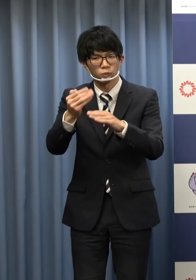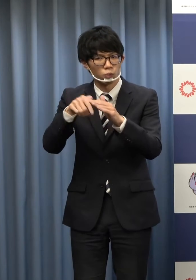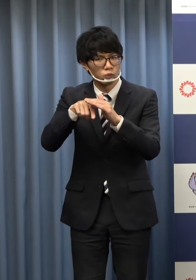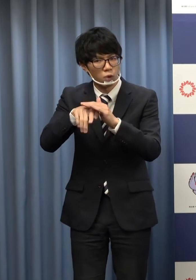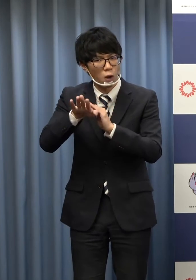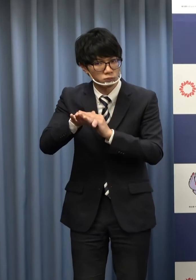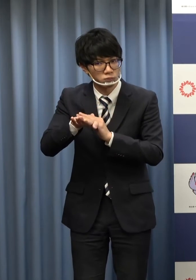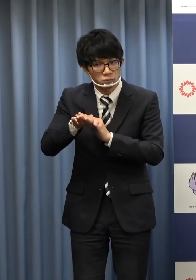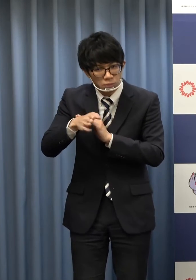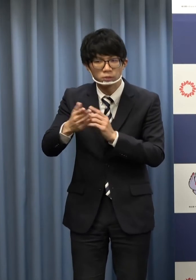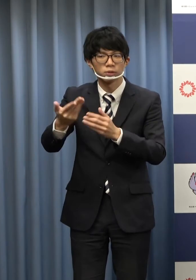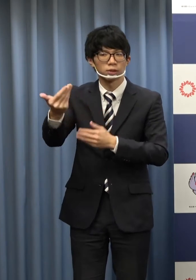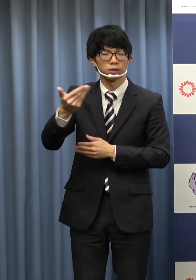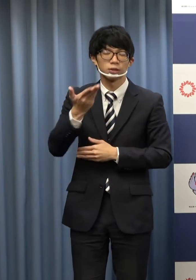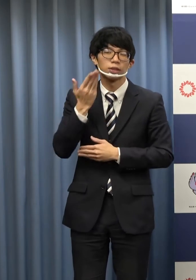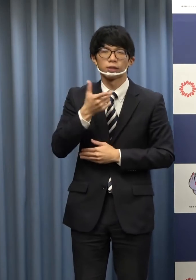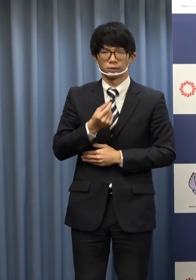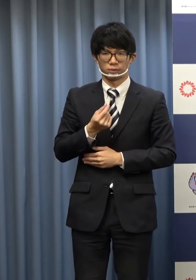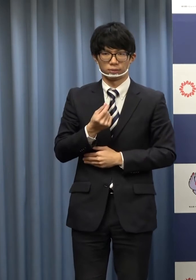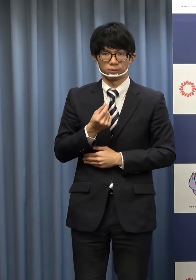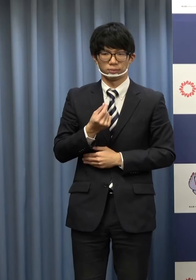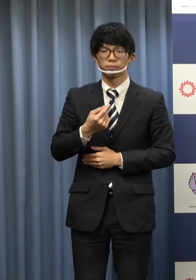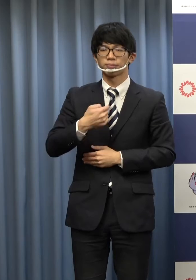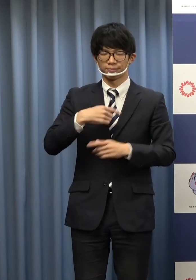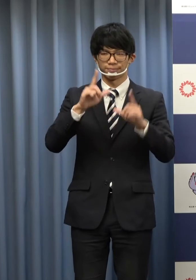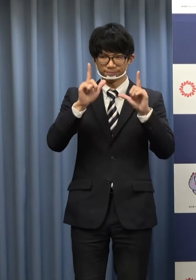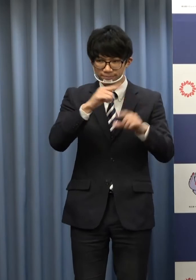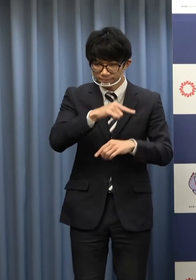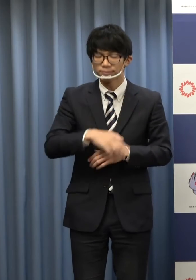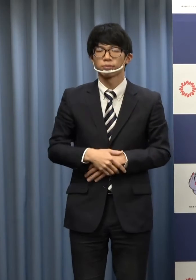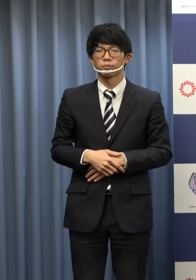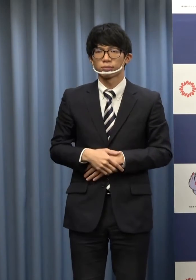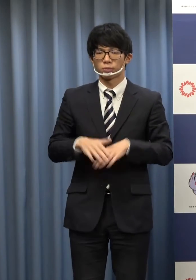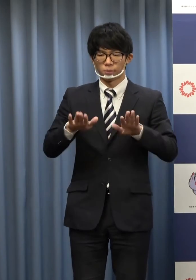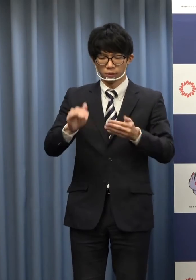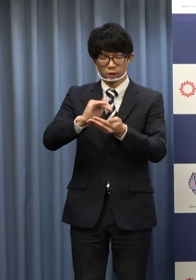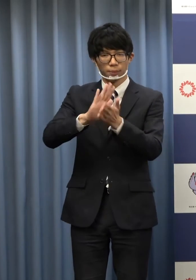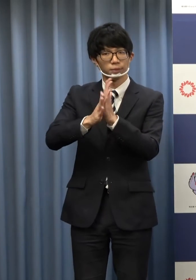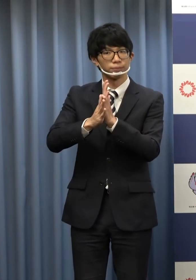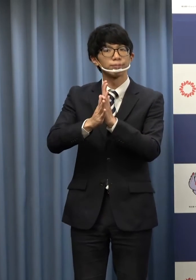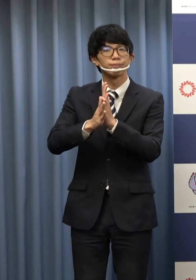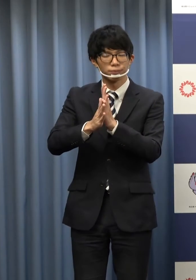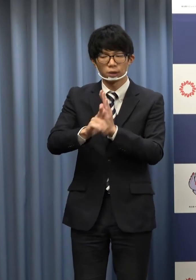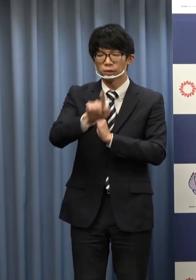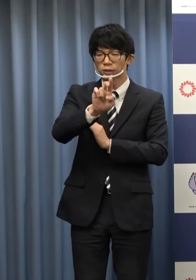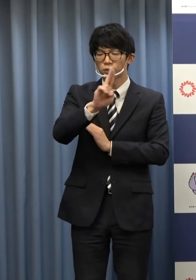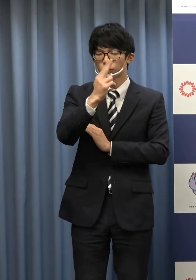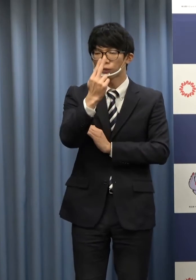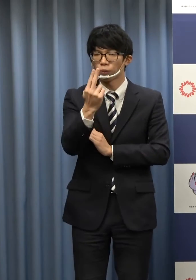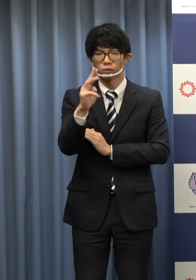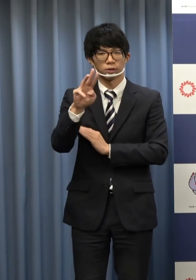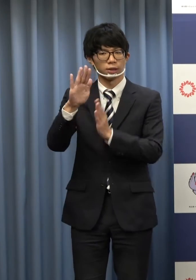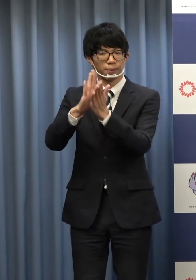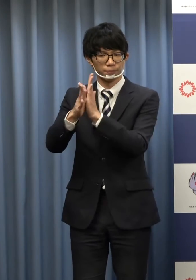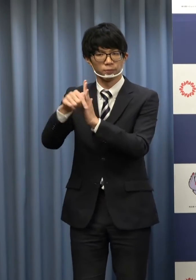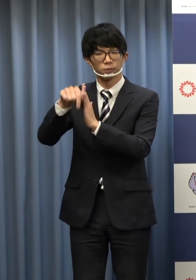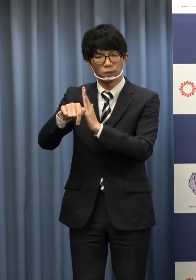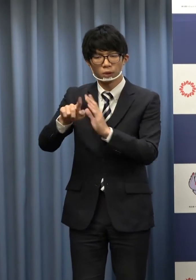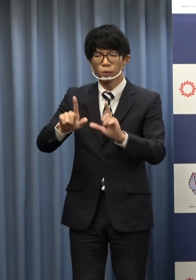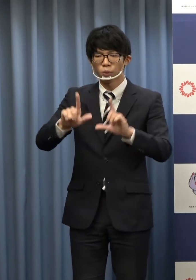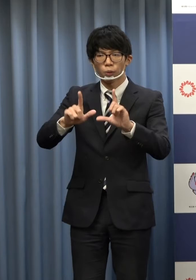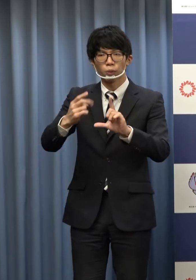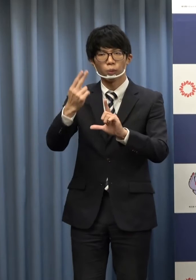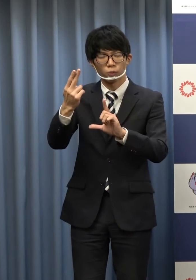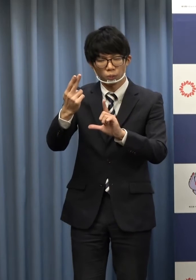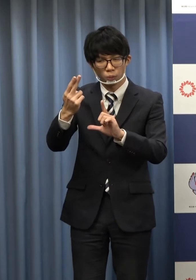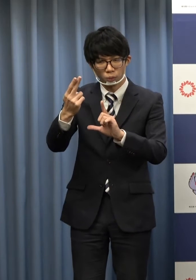ず埼玉県の場合にはご存知の通り1都3県で見ていただいても東京に次ぐ病